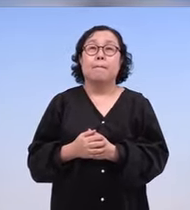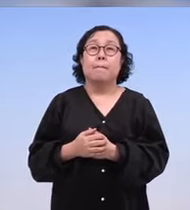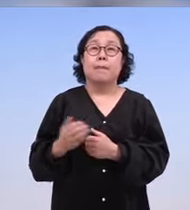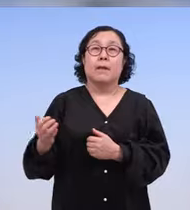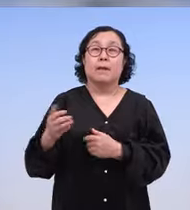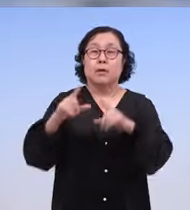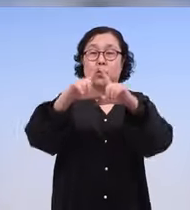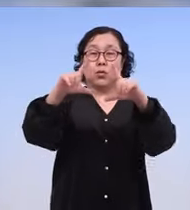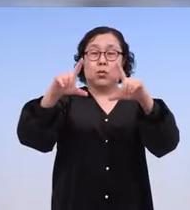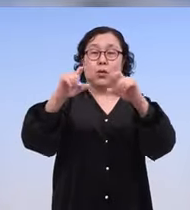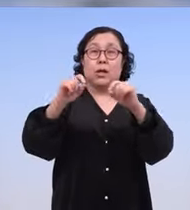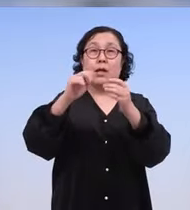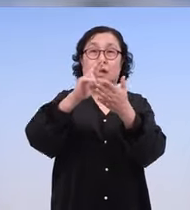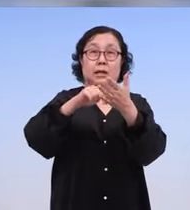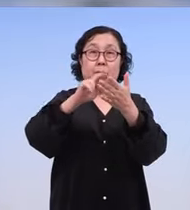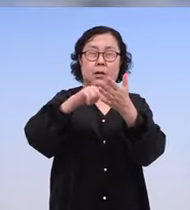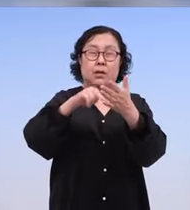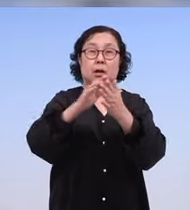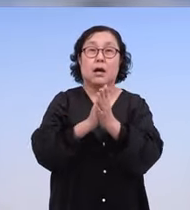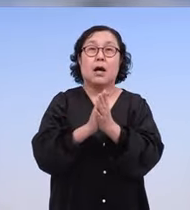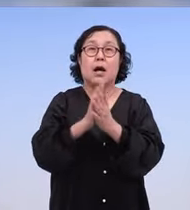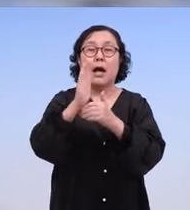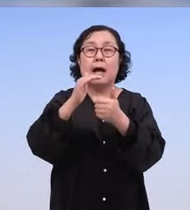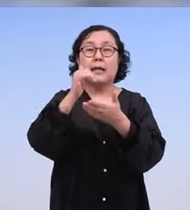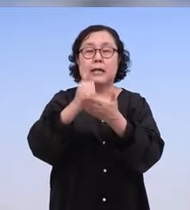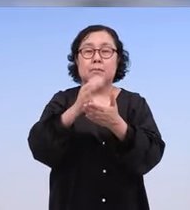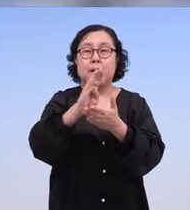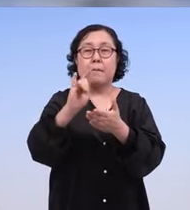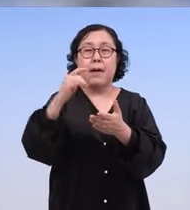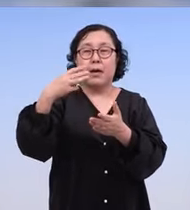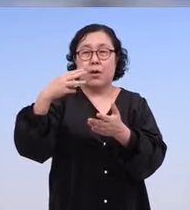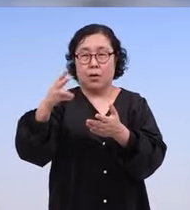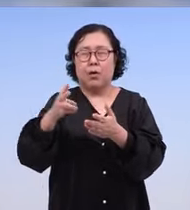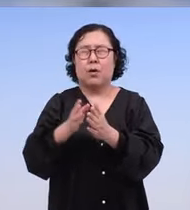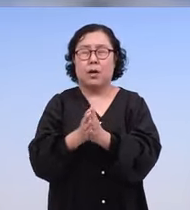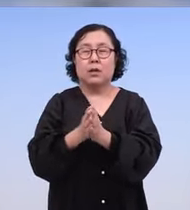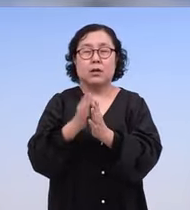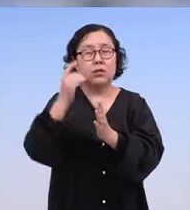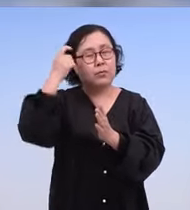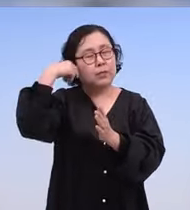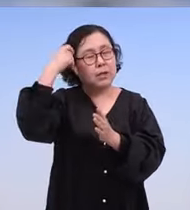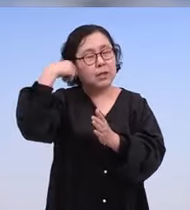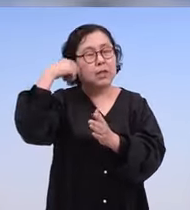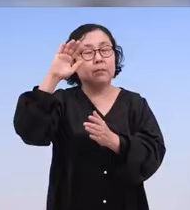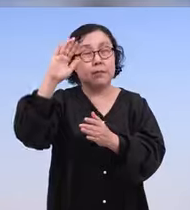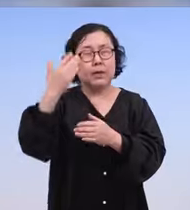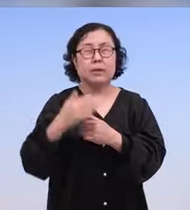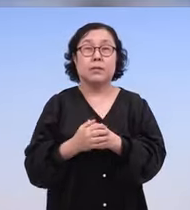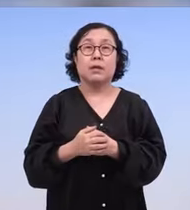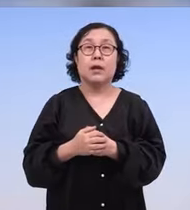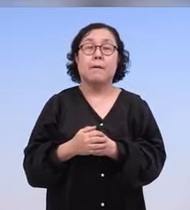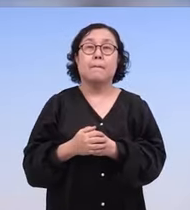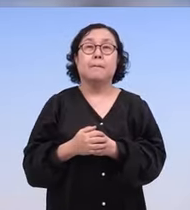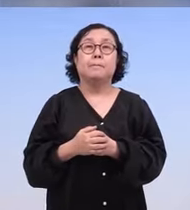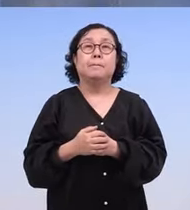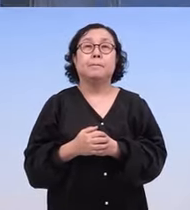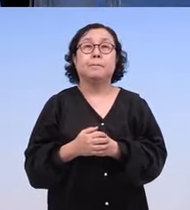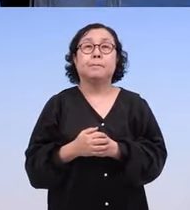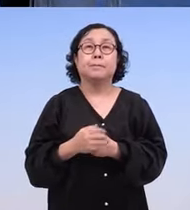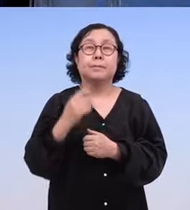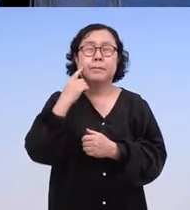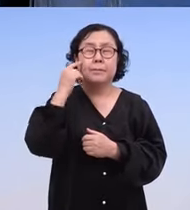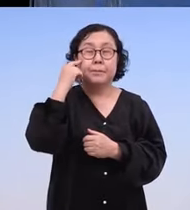근데 여러분 그 쪽지를 제가 읽으면서 이게 하나님의 배려구나, 이런 내용이 써져 있더라고요.